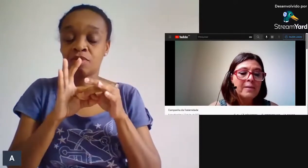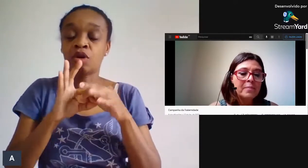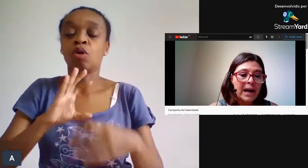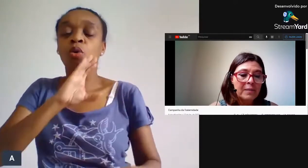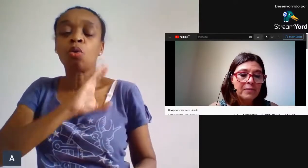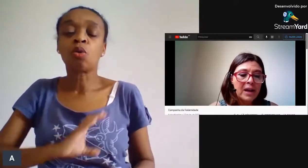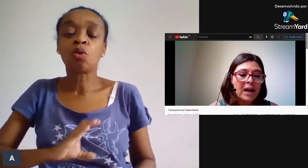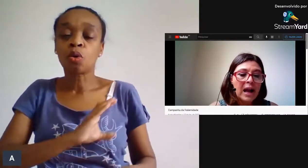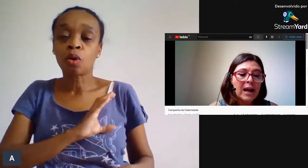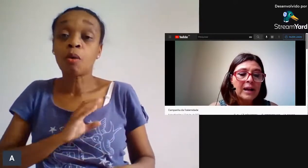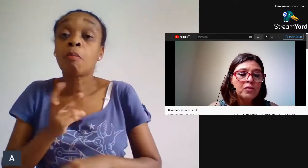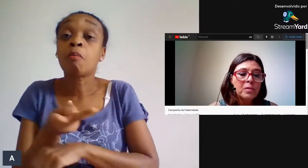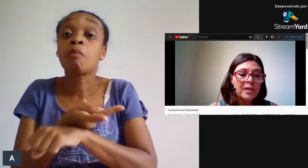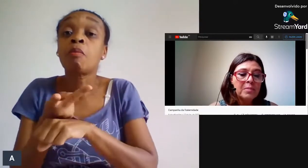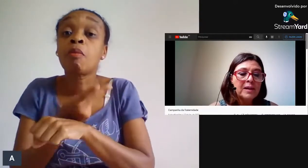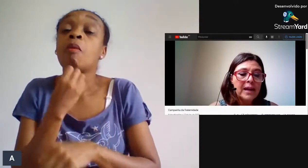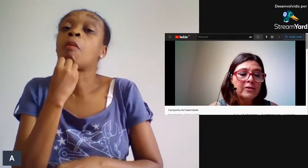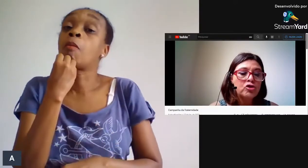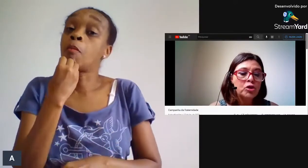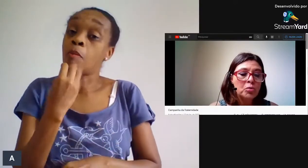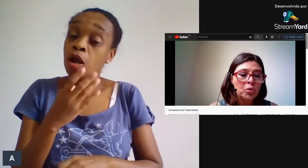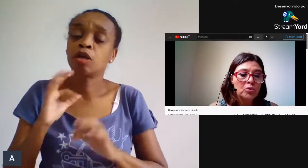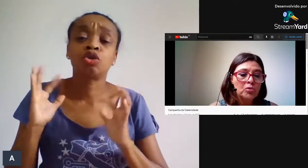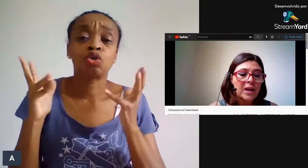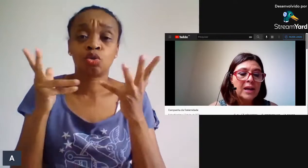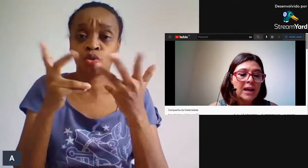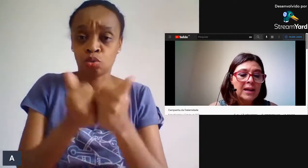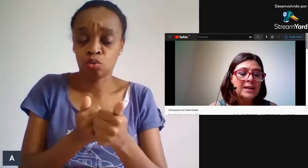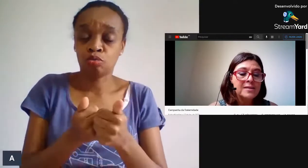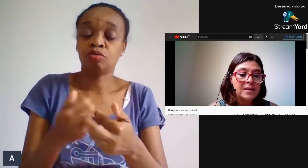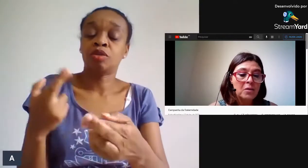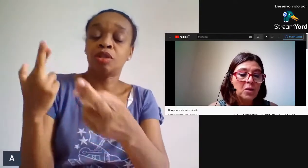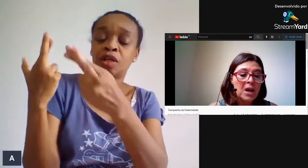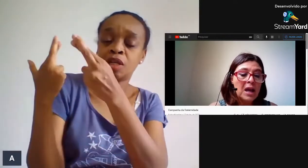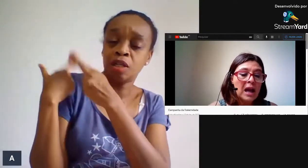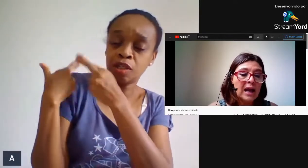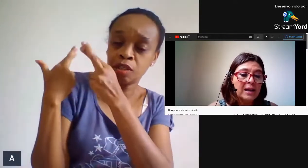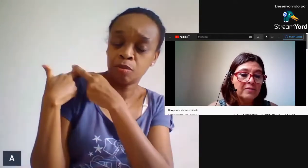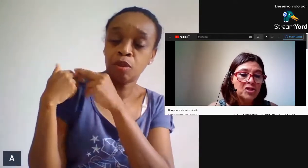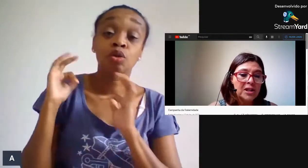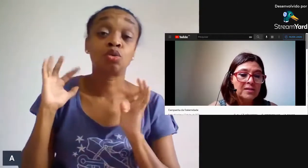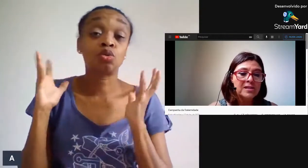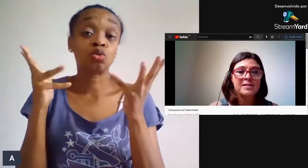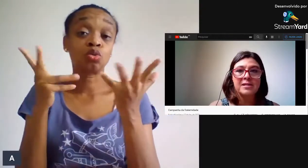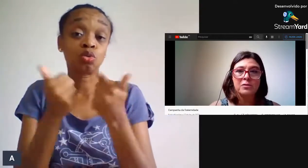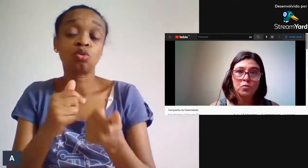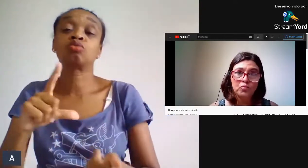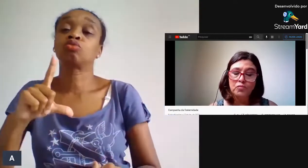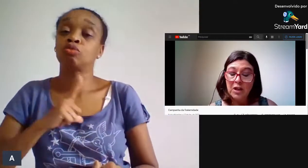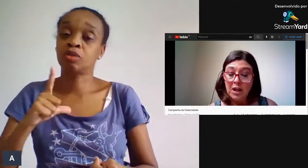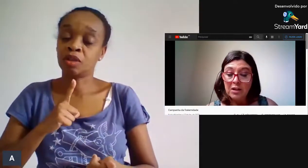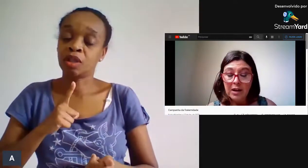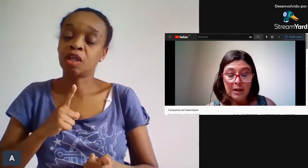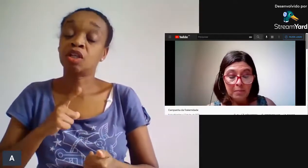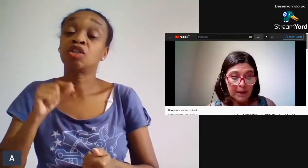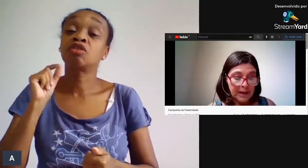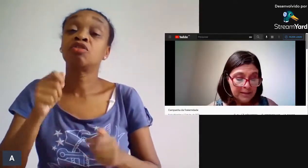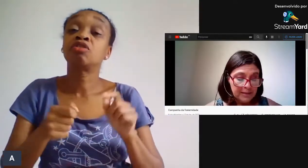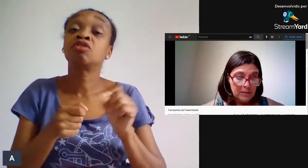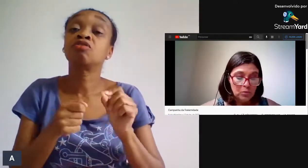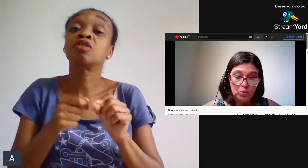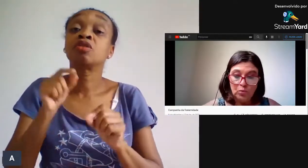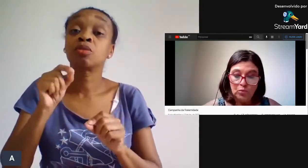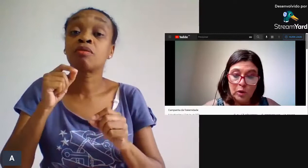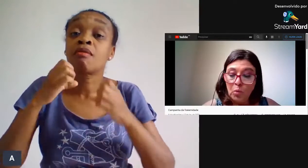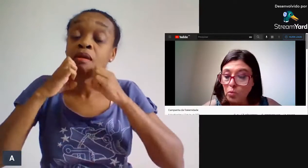e relembrar a responsabilidade de todos em relação à evangelização. Então, a